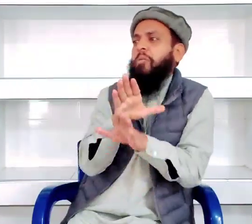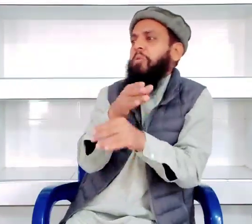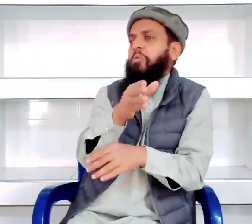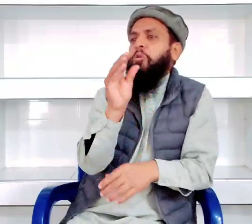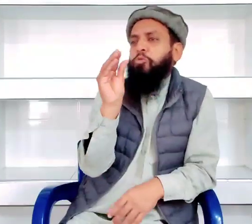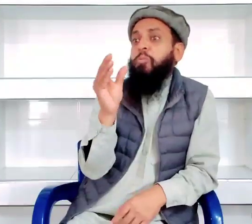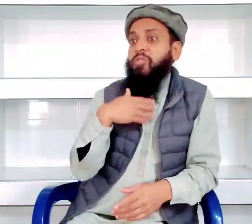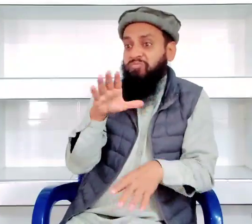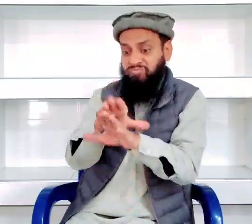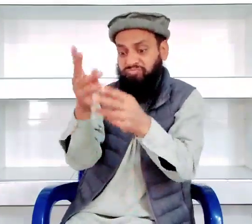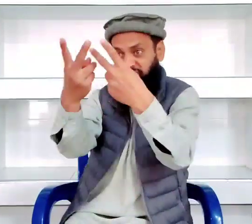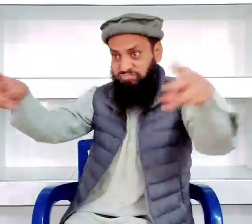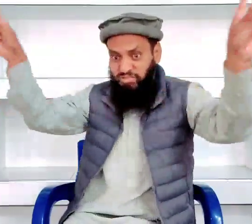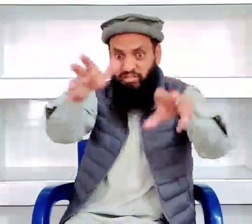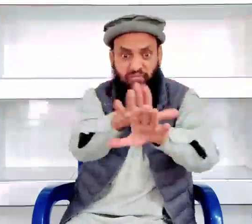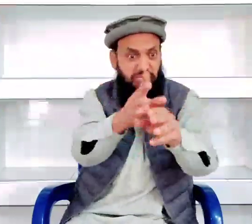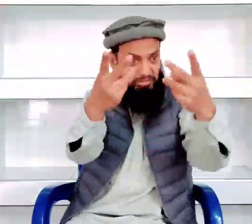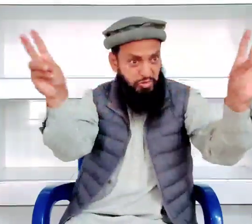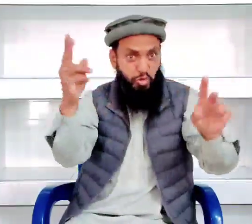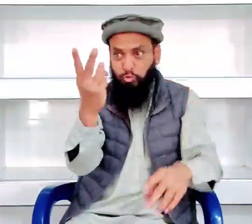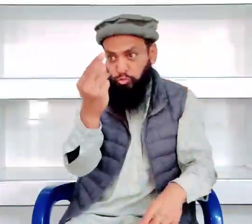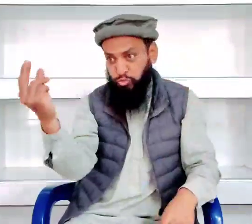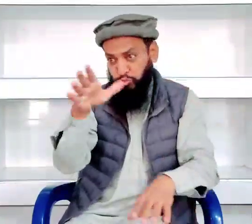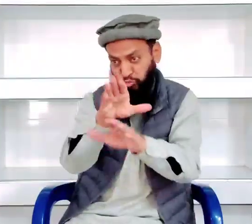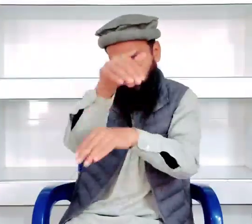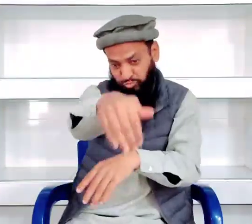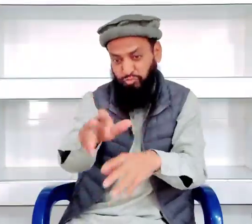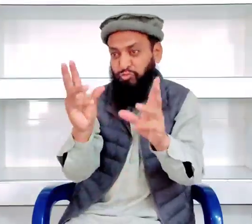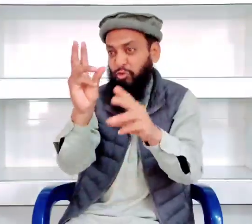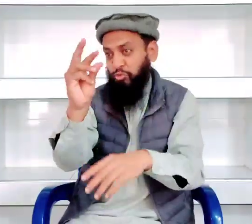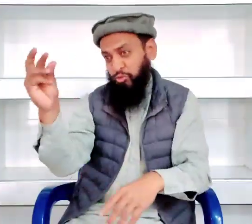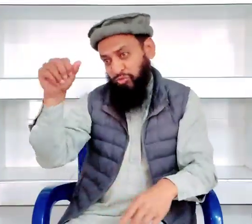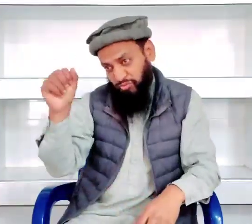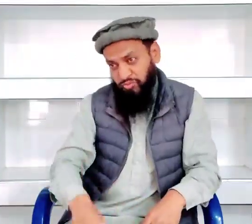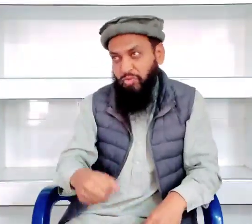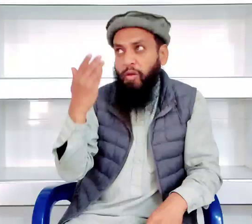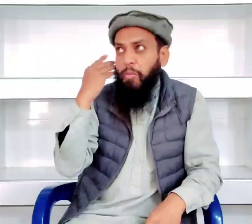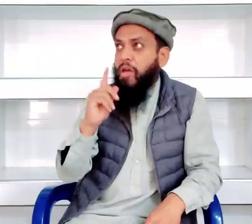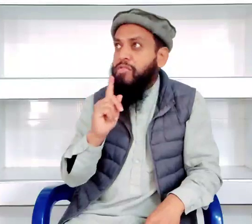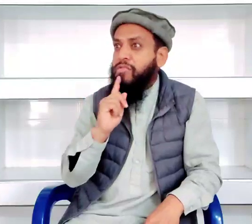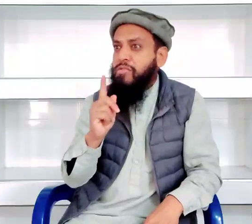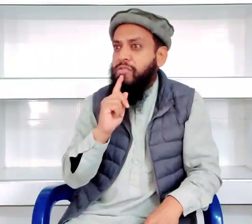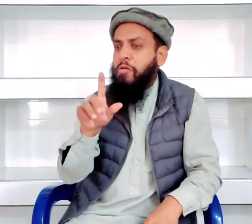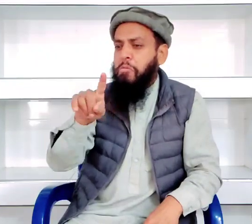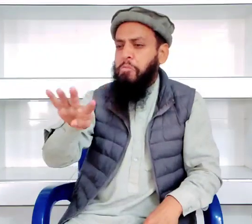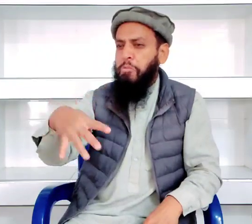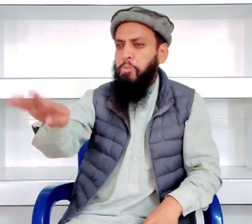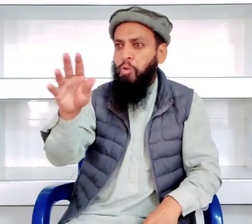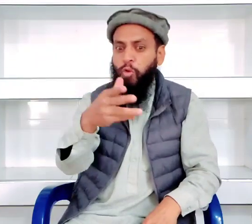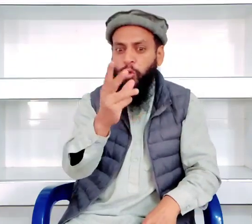مائے نبی صلی اللہ علیہ وسلم نے مچھی دی بیع کرن تو منع فرمایا فل مائے جیڑی